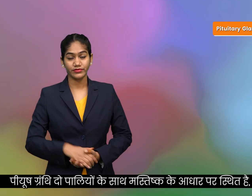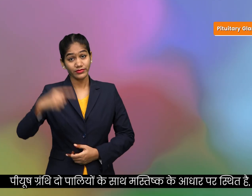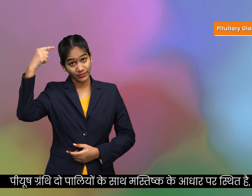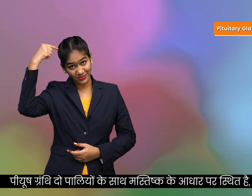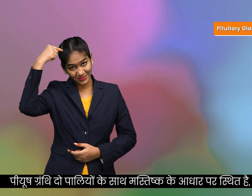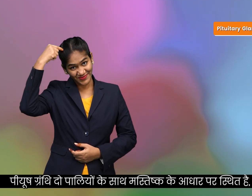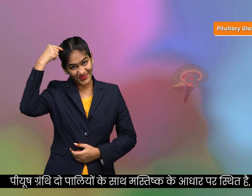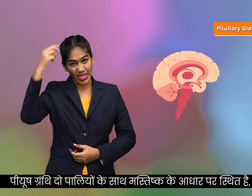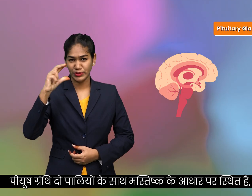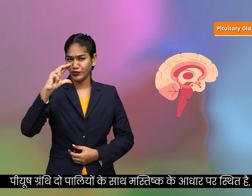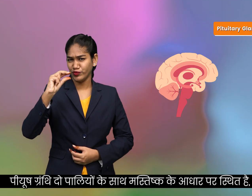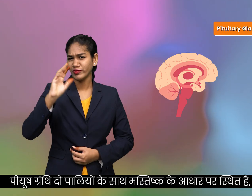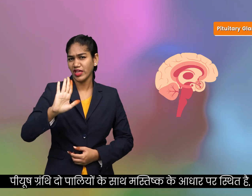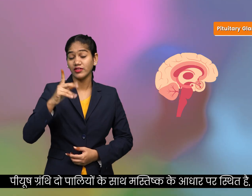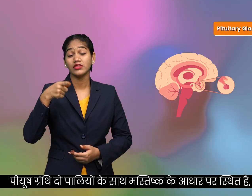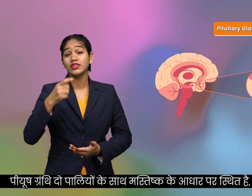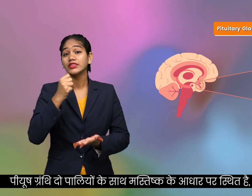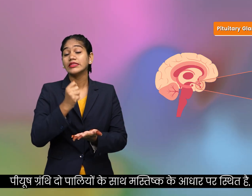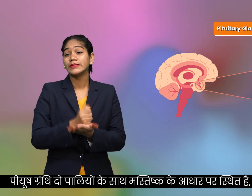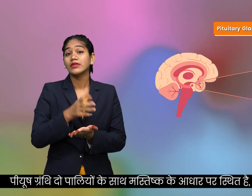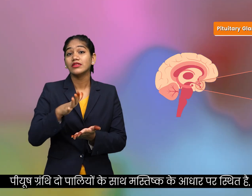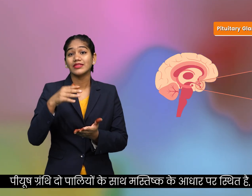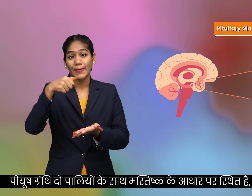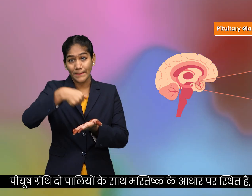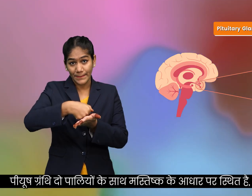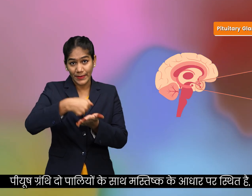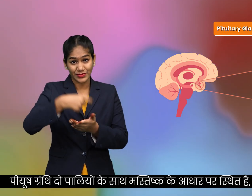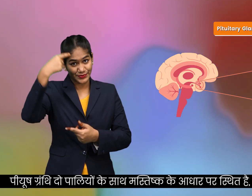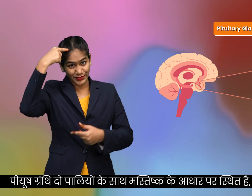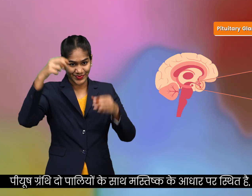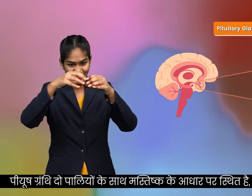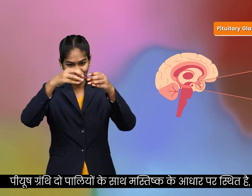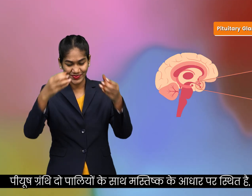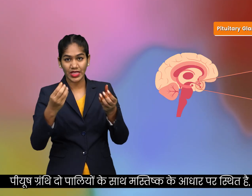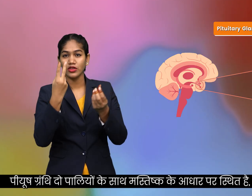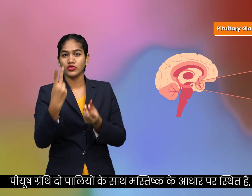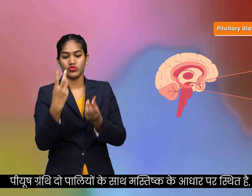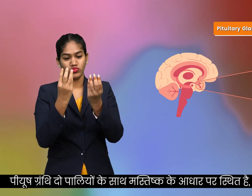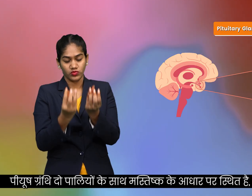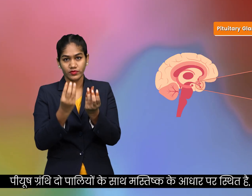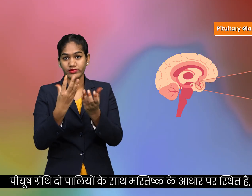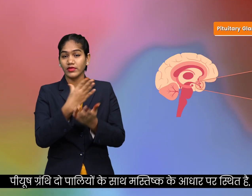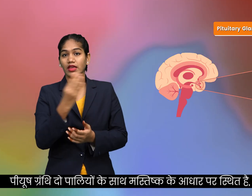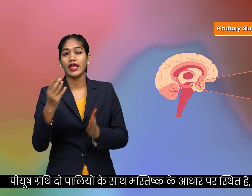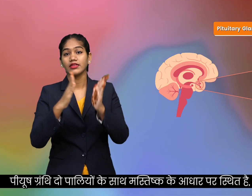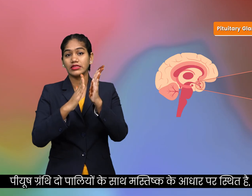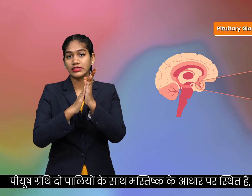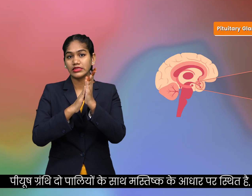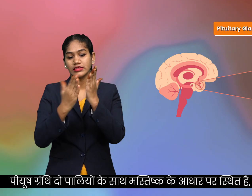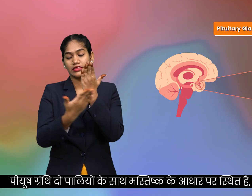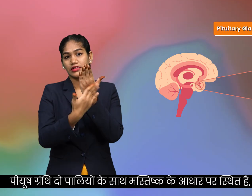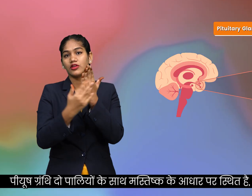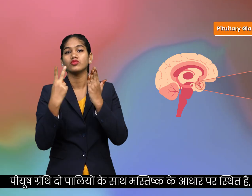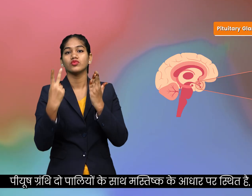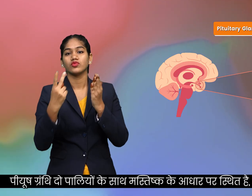पीयूष ग्रंथि दो पालियों के साथ मस्तिष्क के आधार पर स्थित है: अग्र लोब